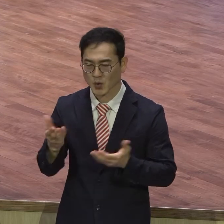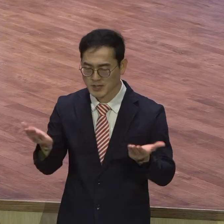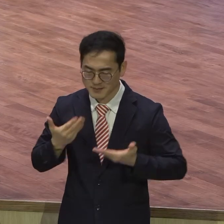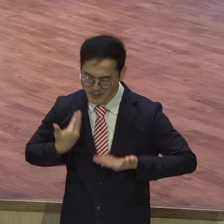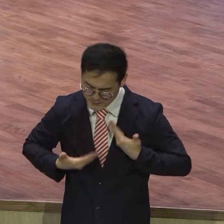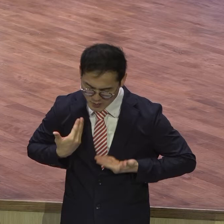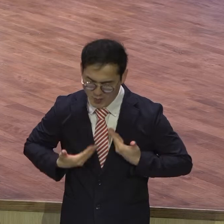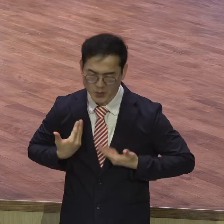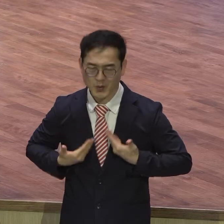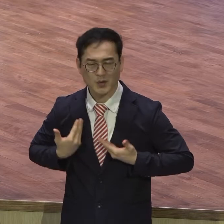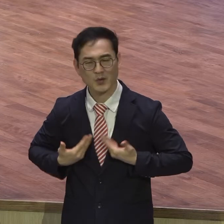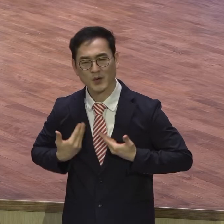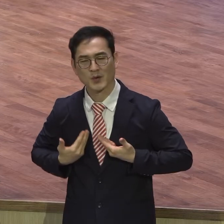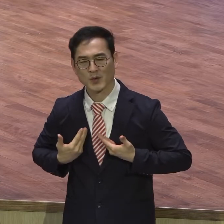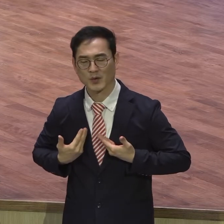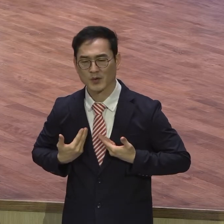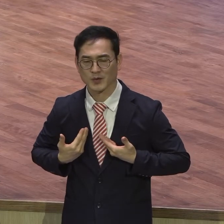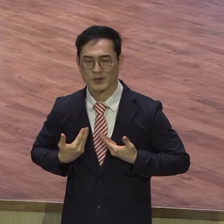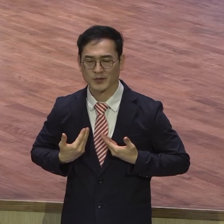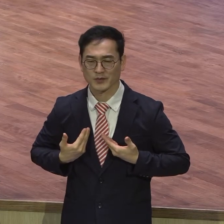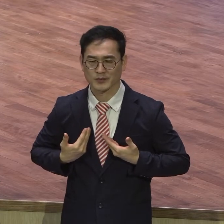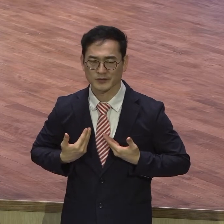여러분이 살아가야 될 일들이 많이 있지만